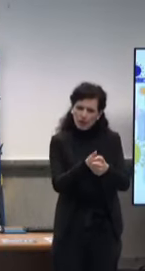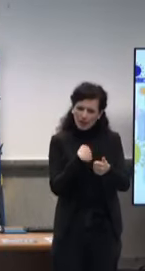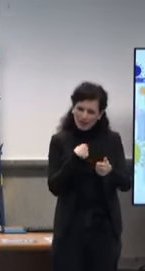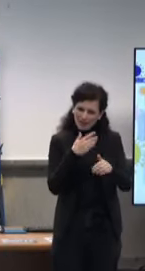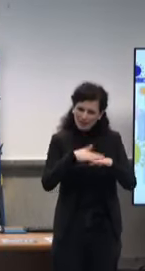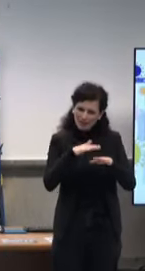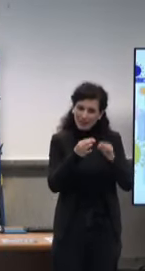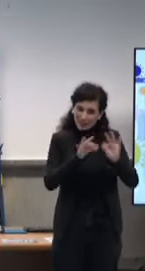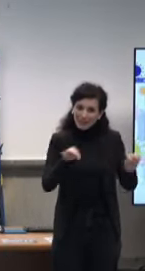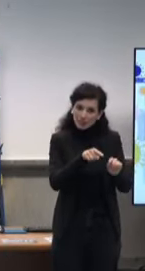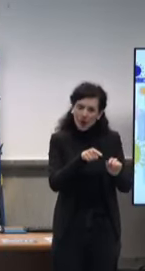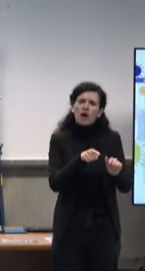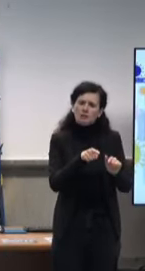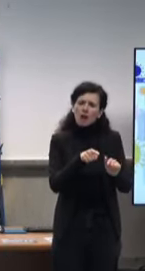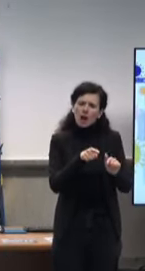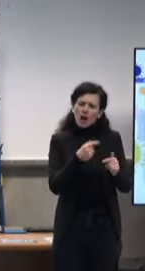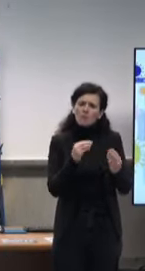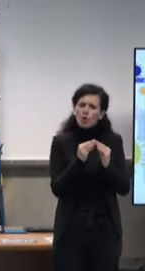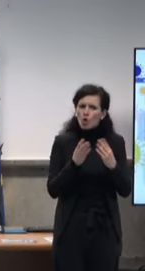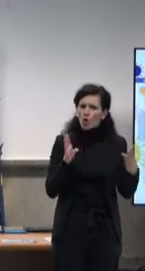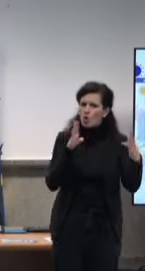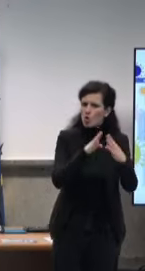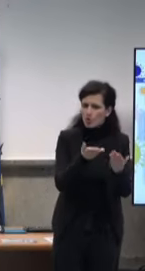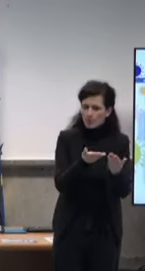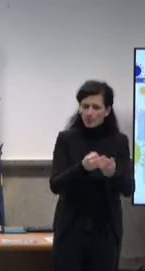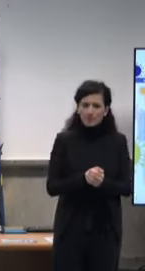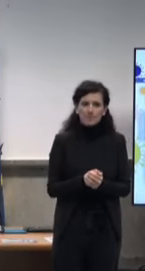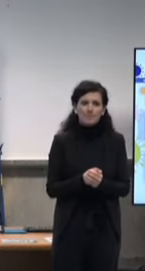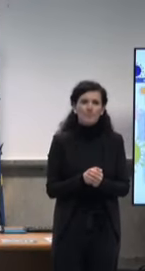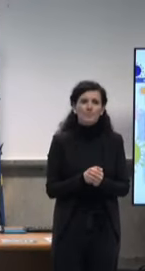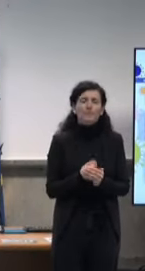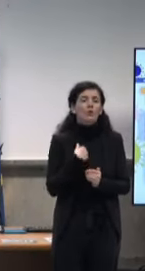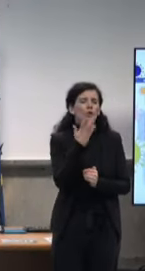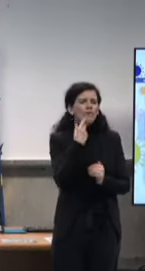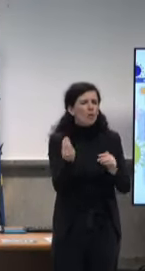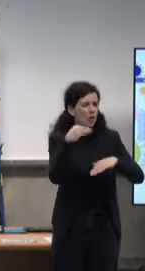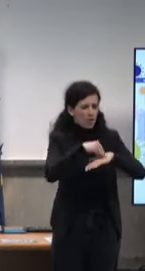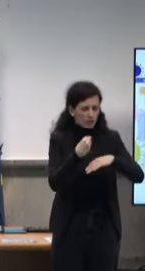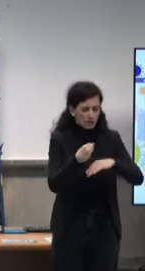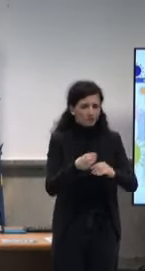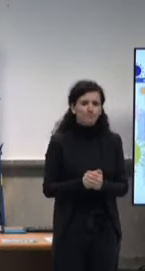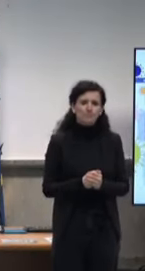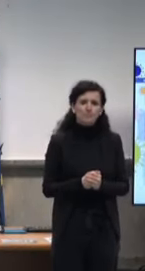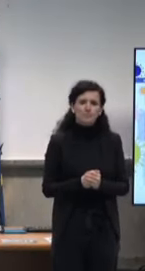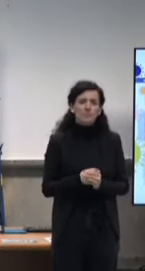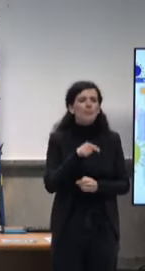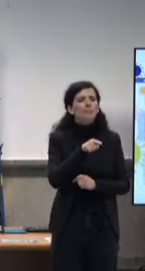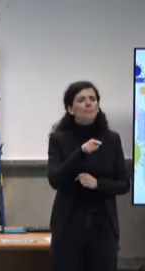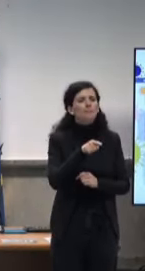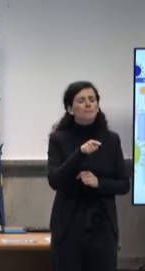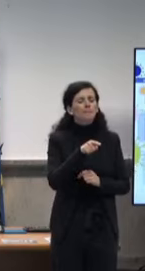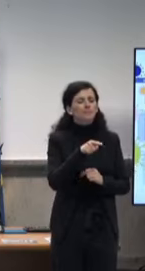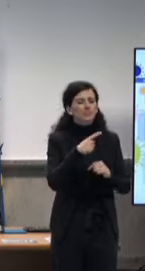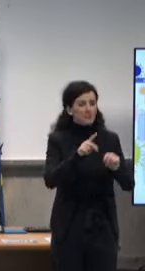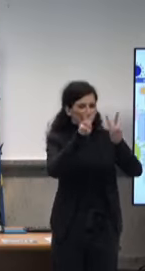però anche fare una premessa una specifica su questa tematica non è che c'è letteratura aiosa